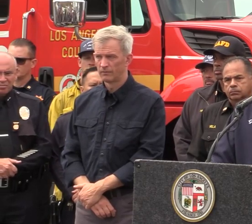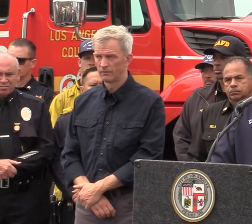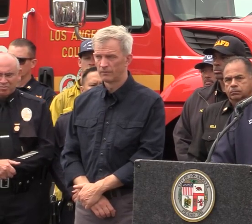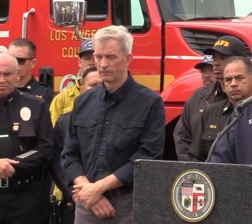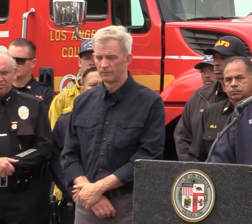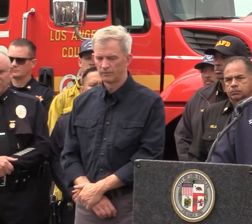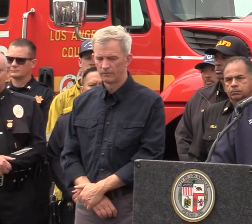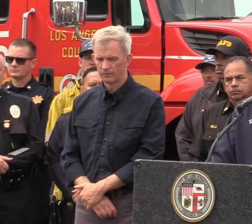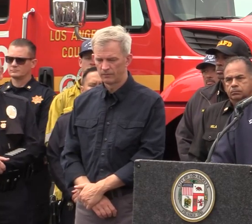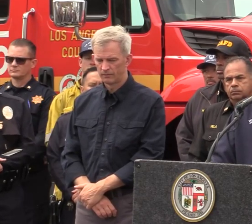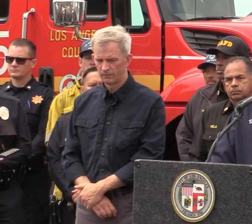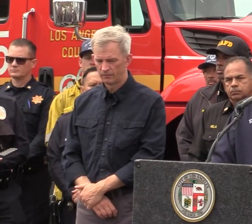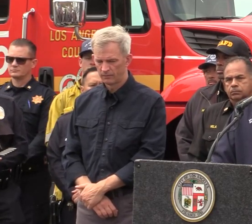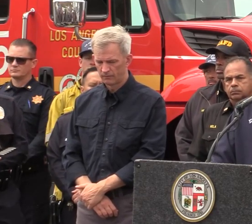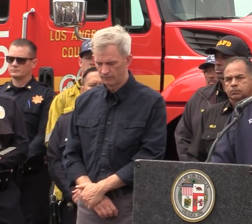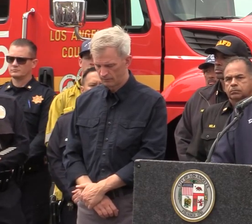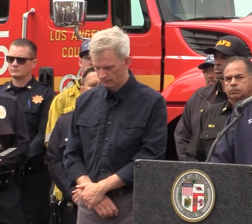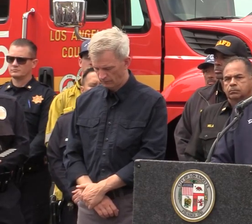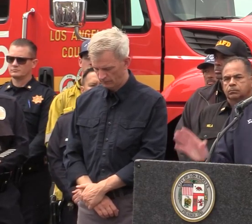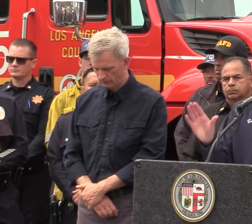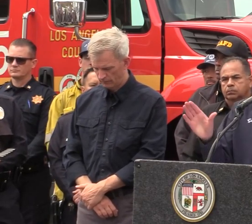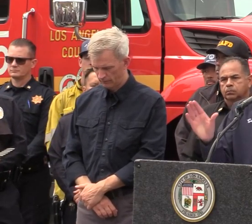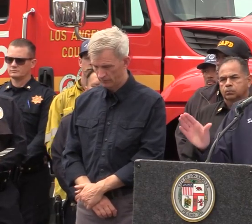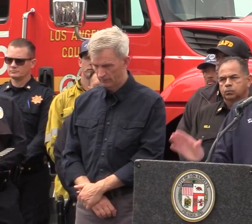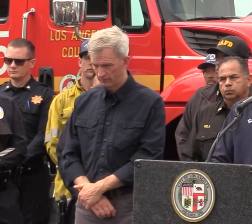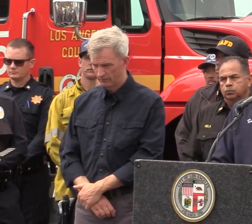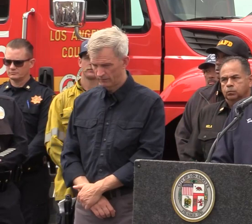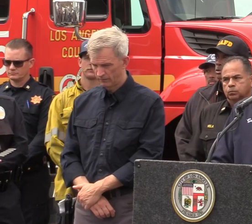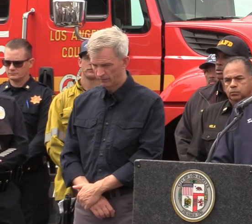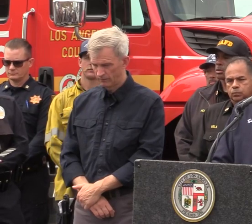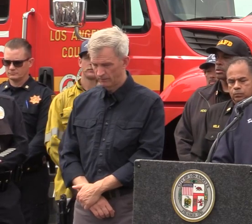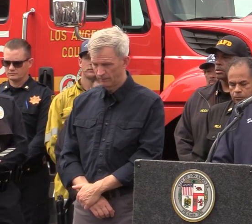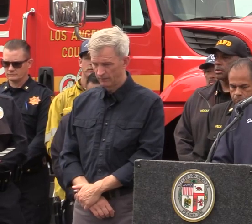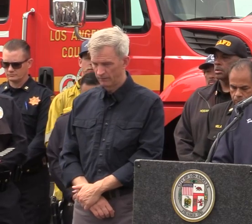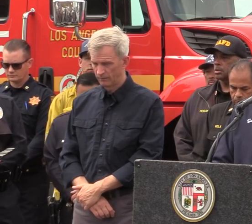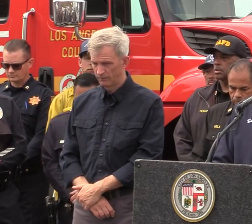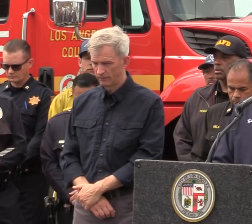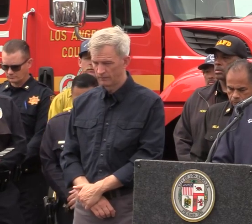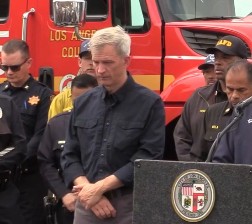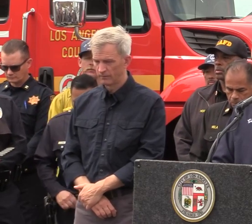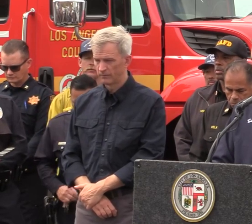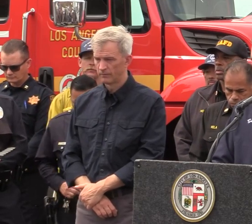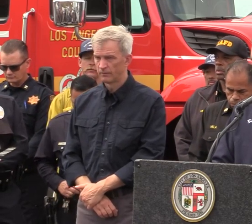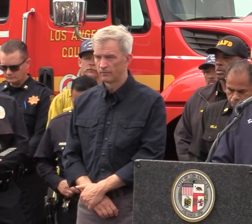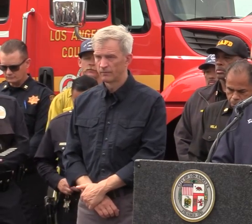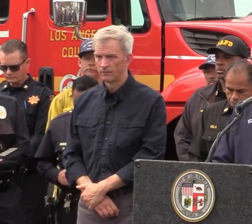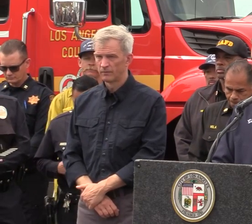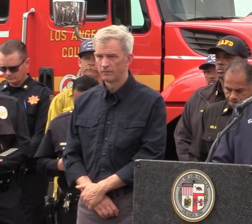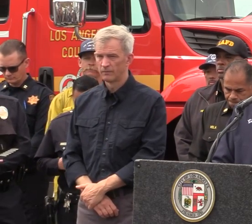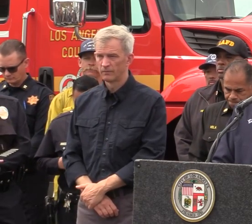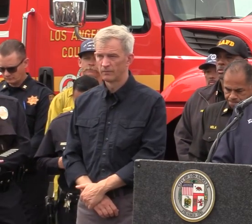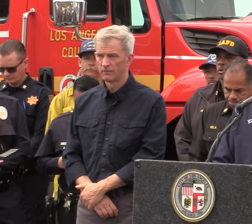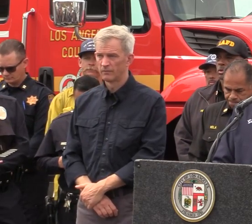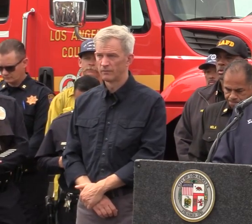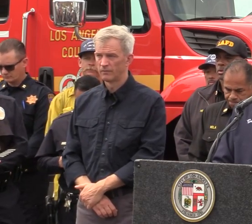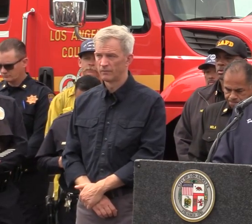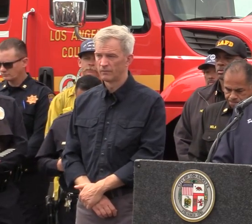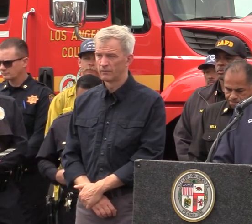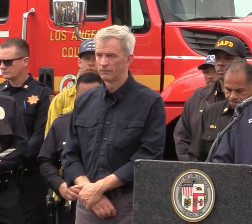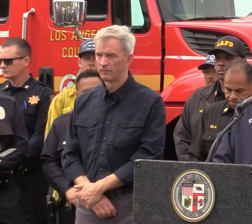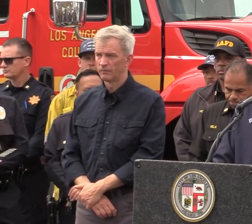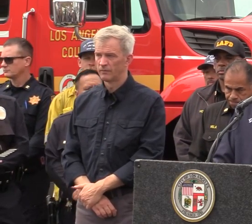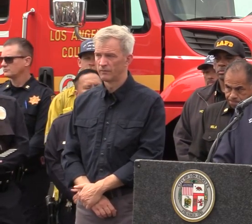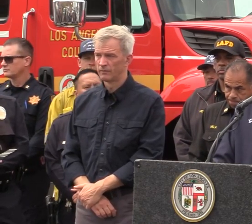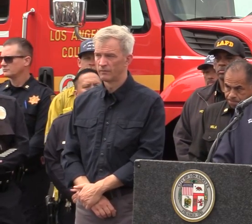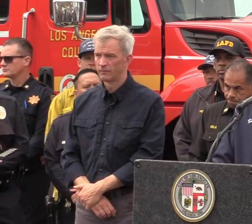1,325 acres se han quemado, pero probablemente un poco más hasta ayer, con